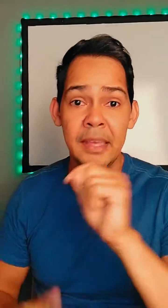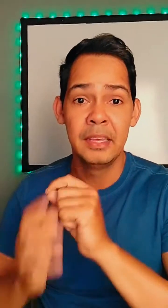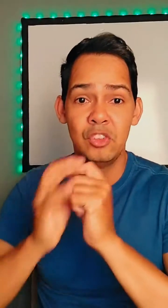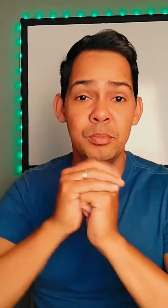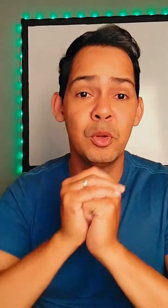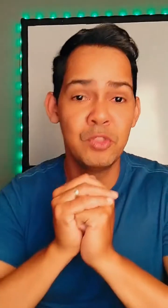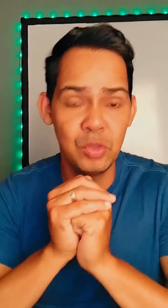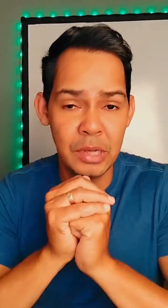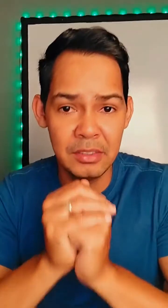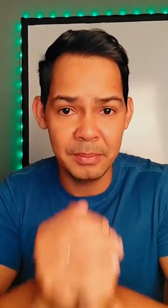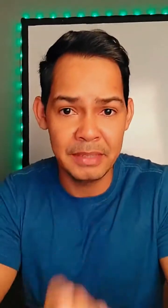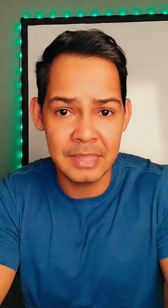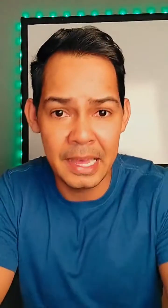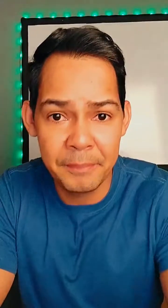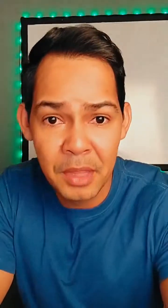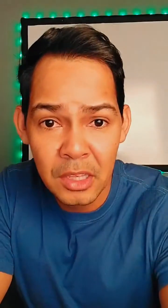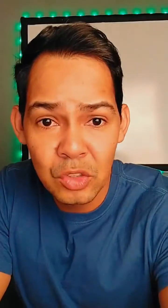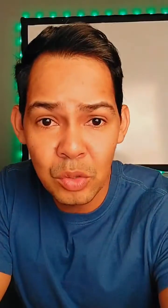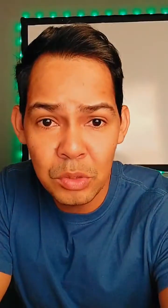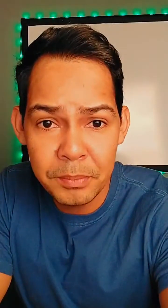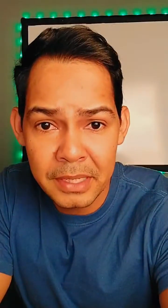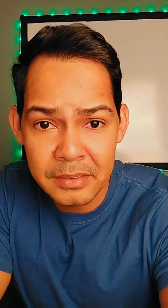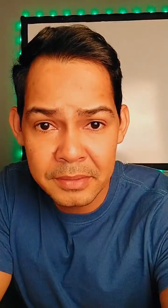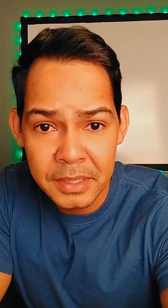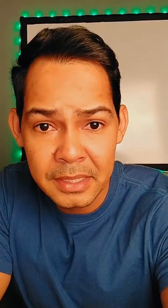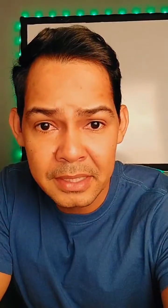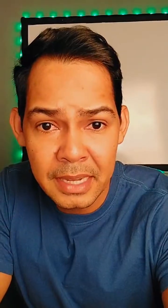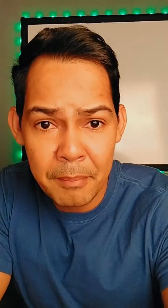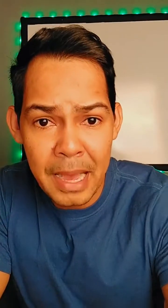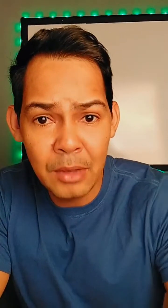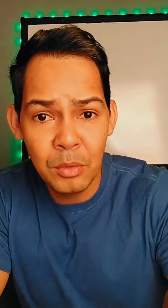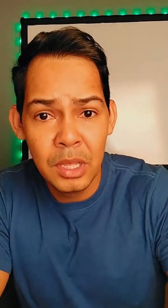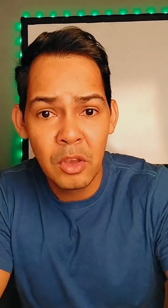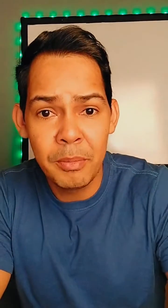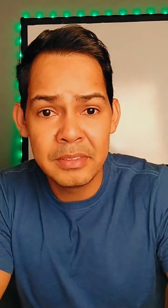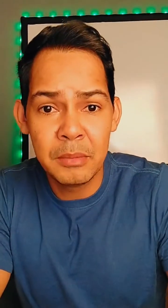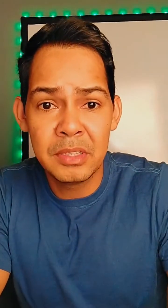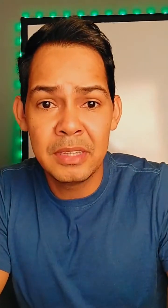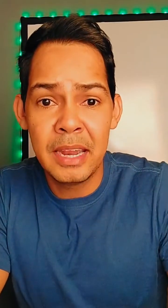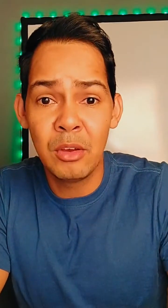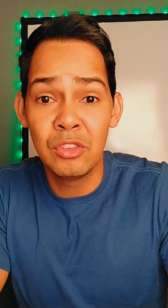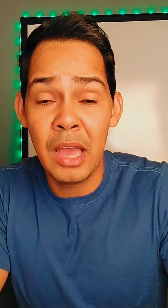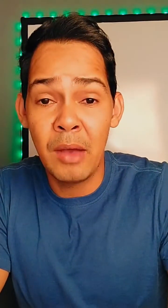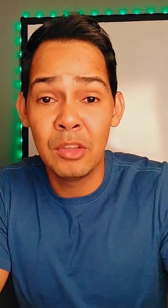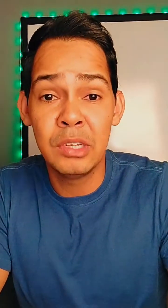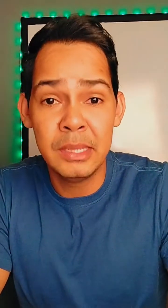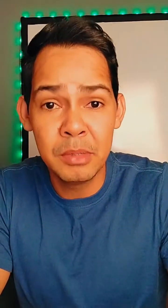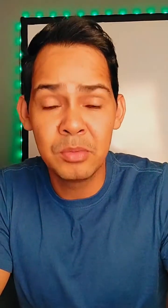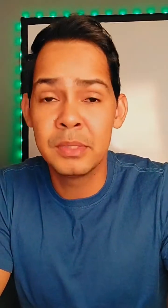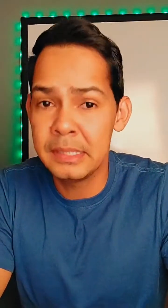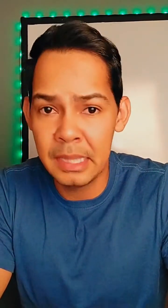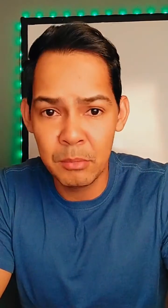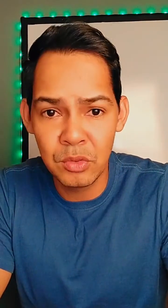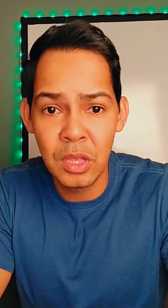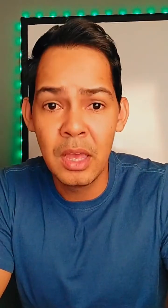de profissionais para essa área. Estou numa empresa que trabalho, começamos a ter aula de Libras porque temos